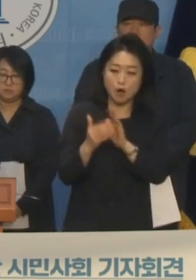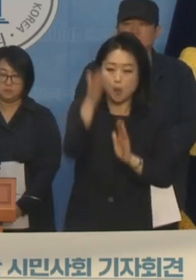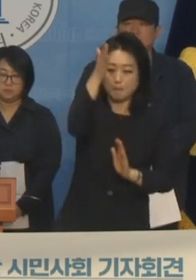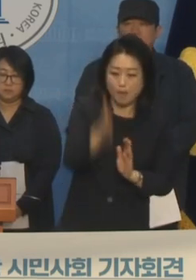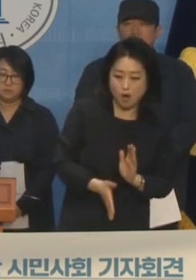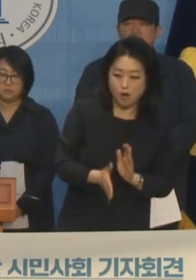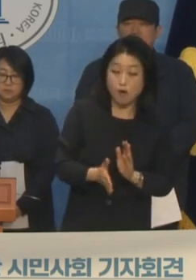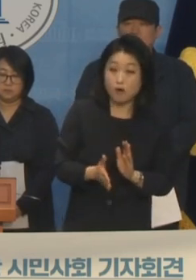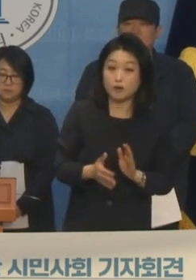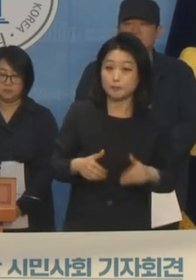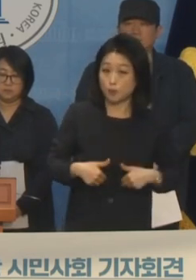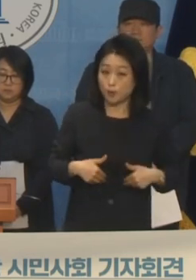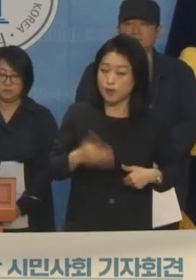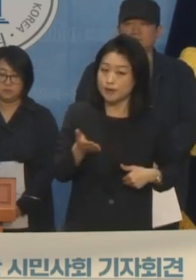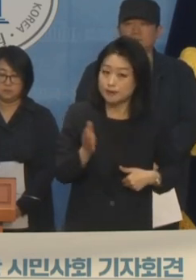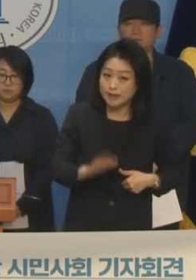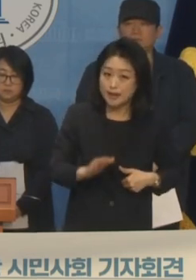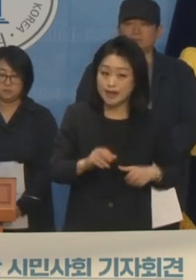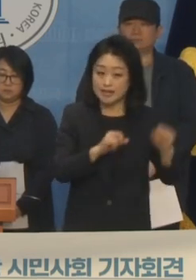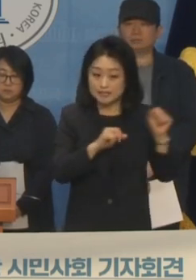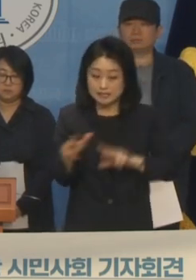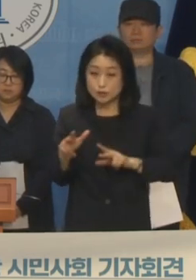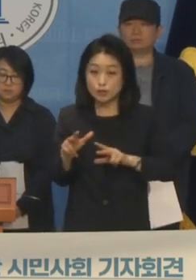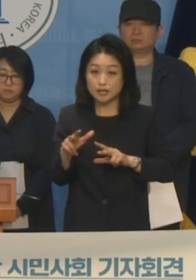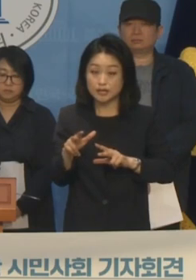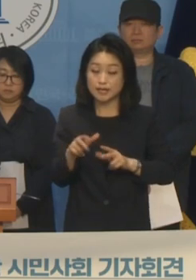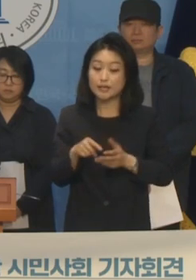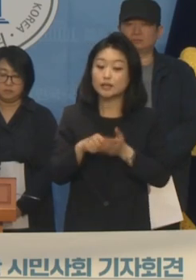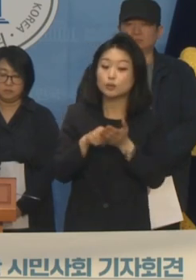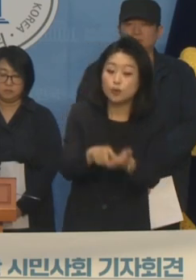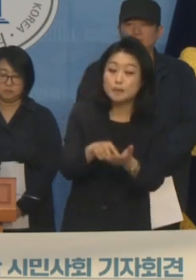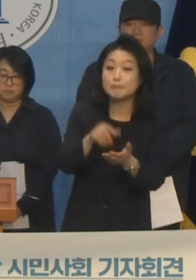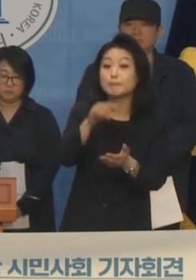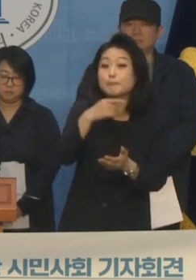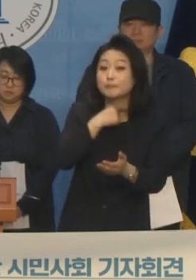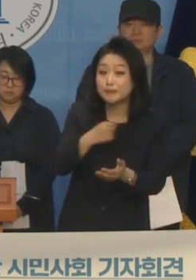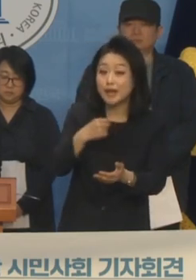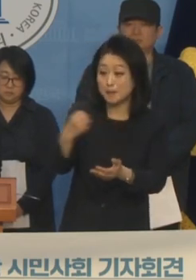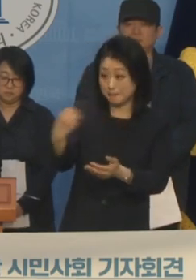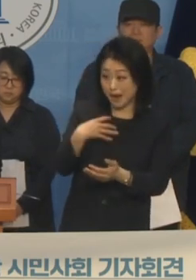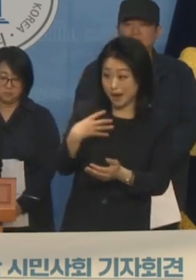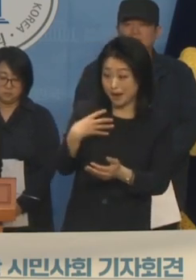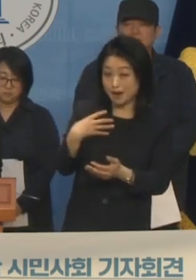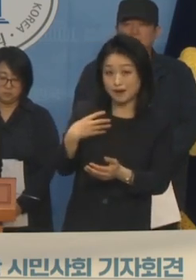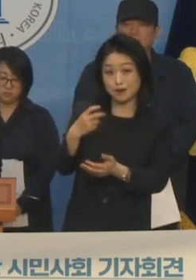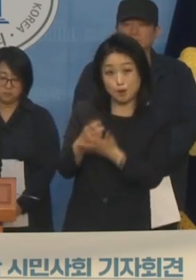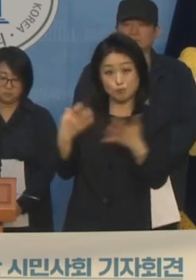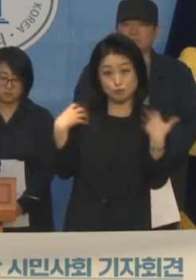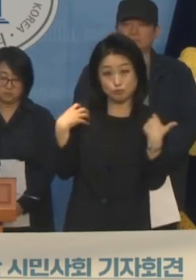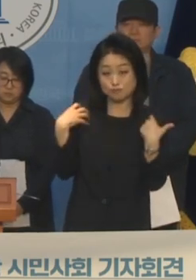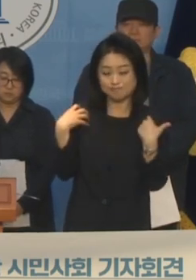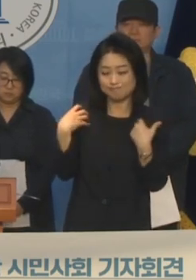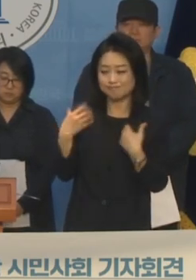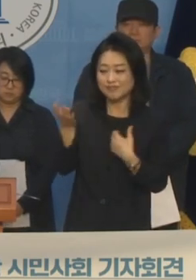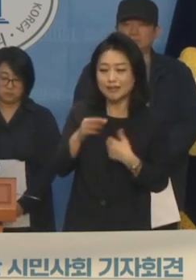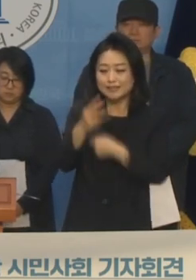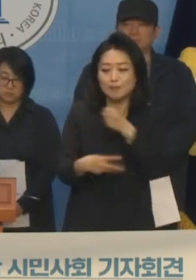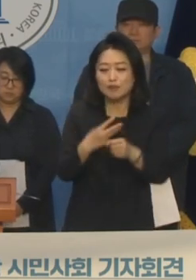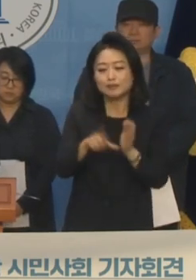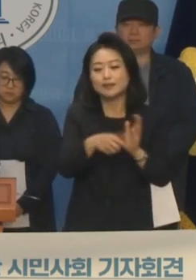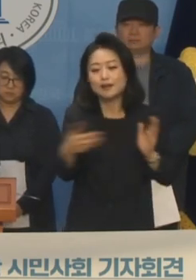되었습니다. 그럼에도 불구하고 신속히 도입을 추진하겠다라던 제도는 3년이 지난 지금까지도 도입되지